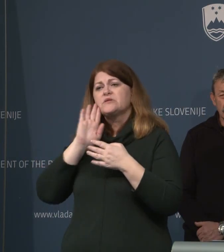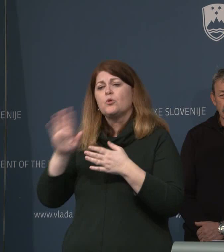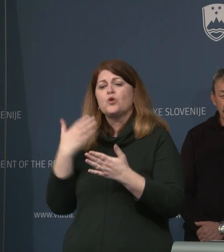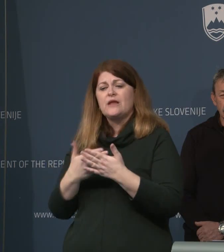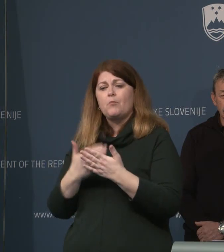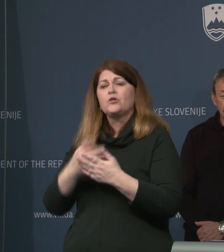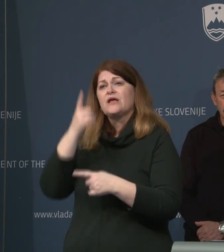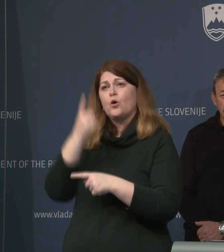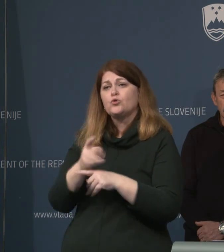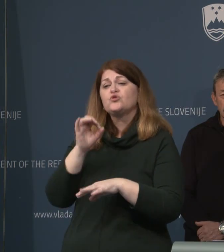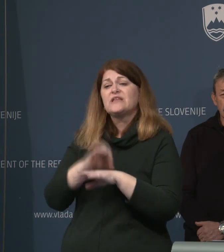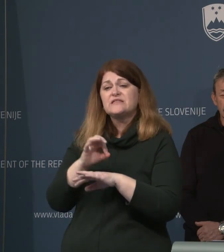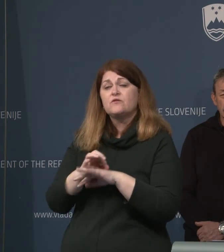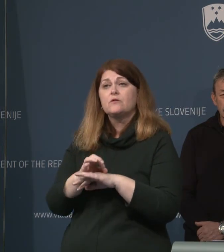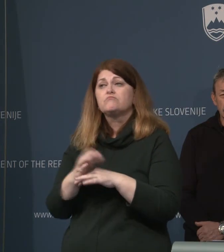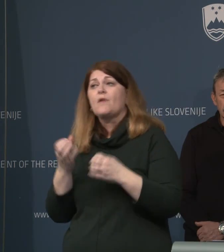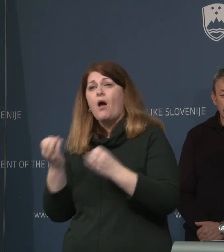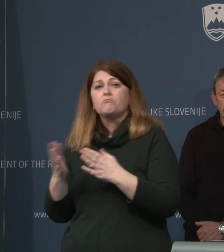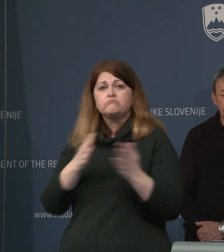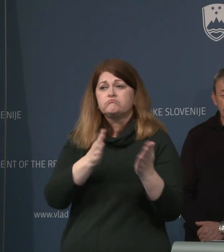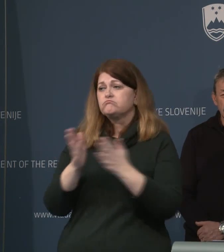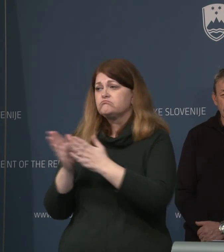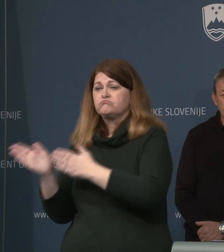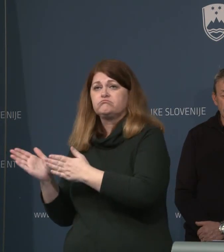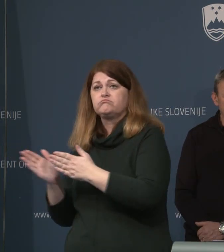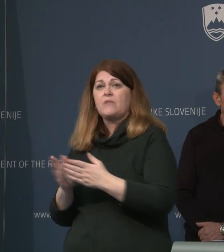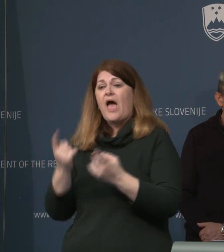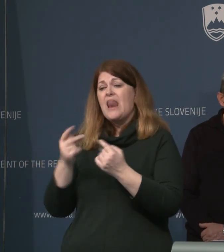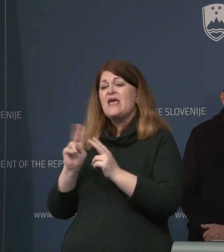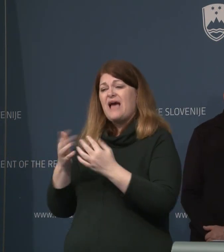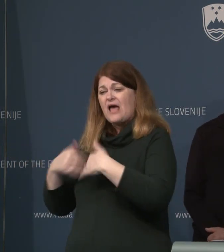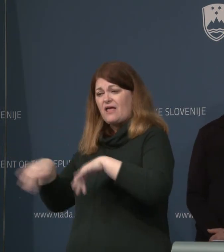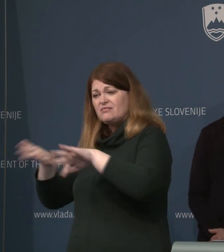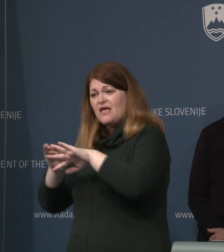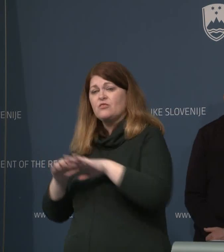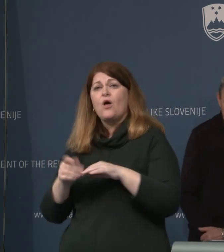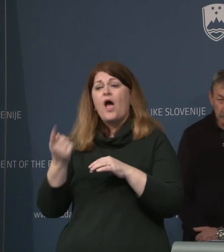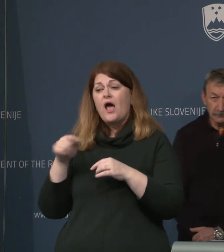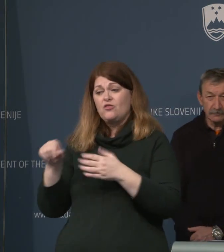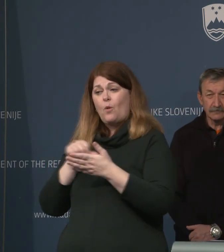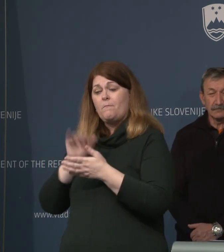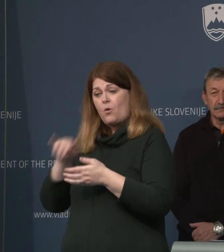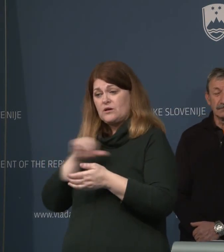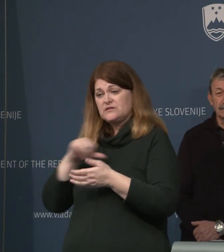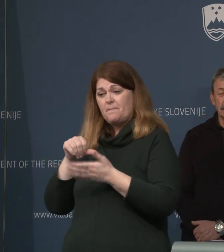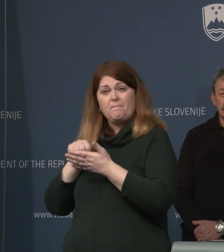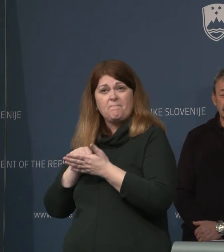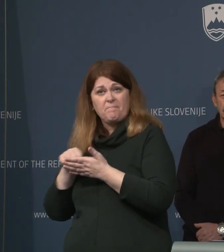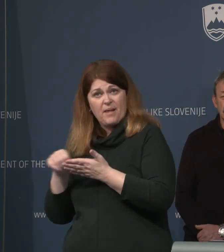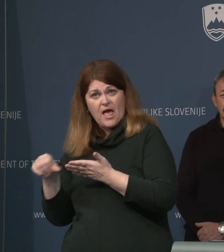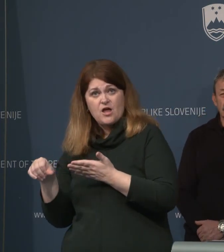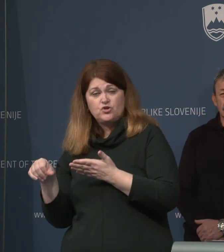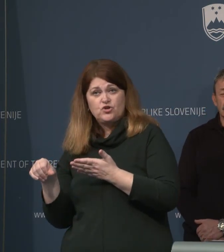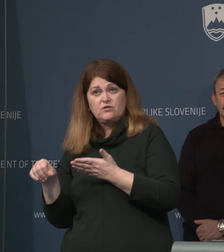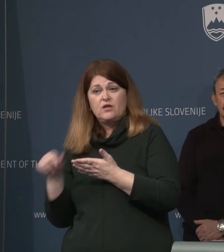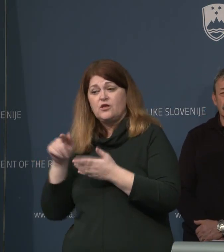podlagi odločitve teh zdravnikov odločili, kaj bodo z njimi, ali gredo v karanteno, ali gredo to plačano karanteno, kot jo morajo narediti